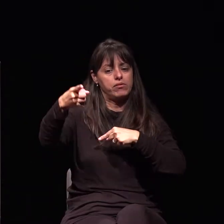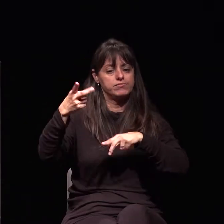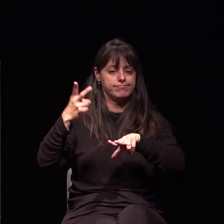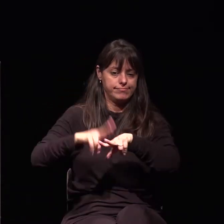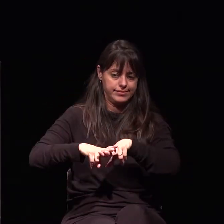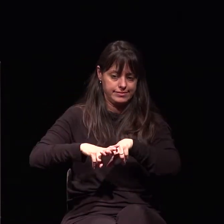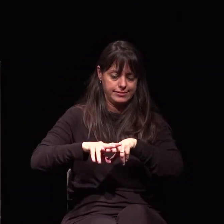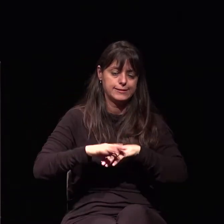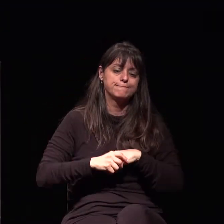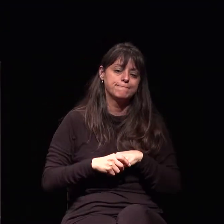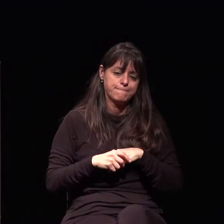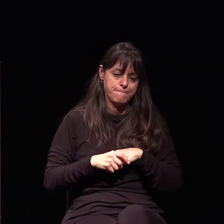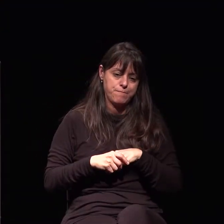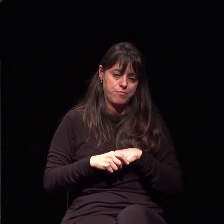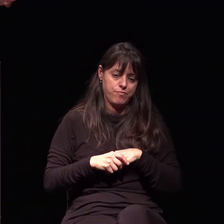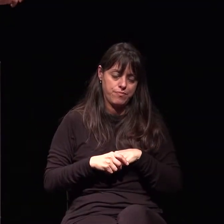E